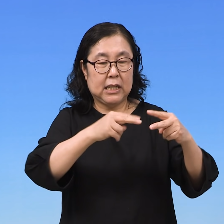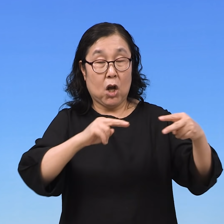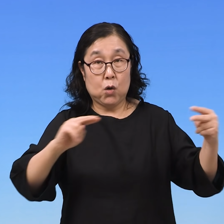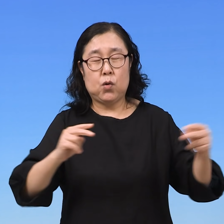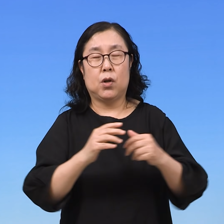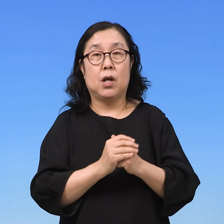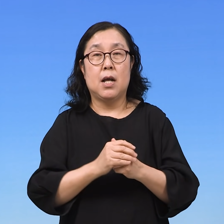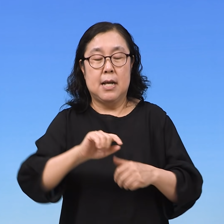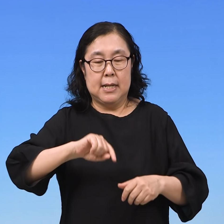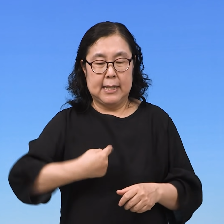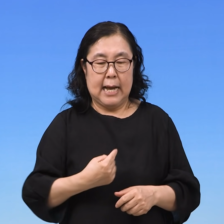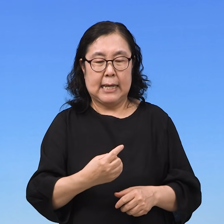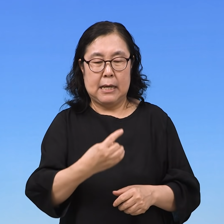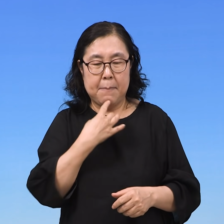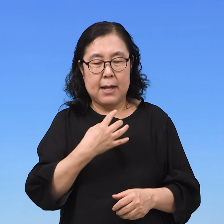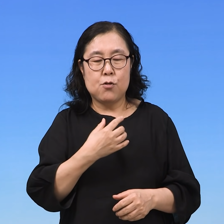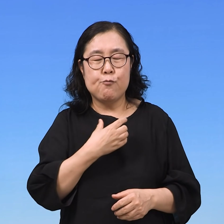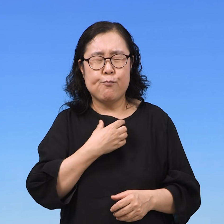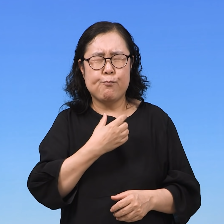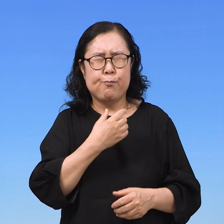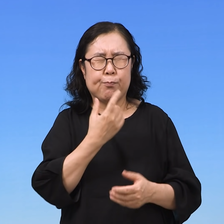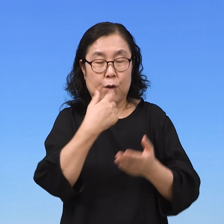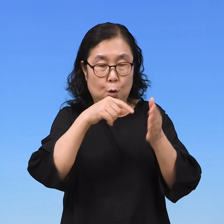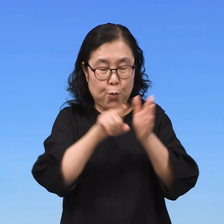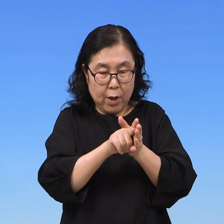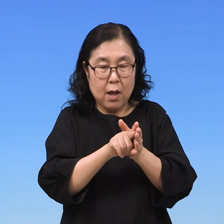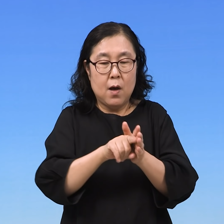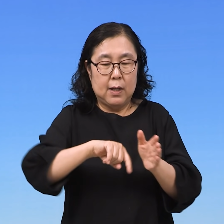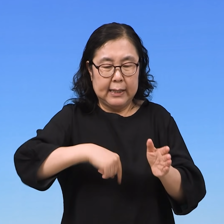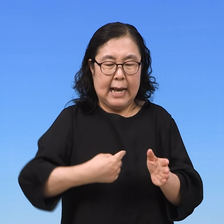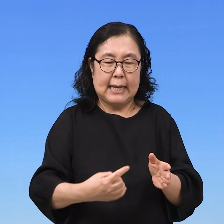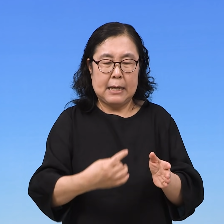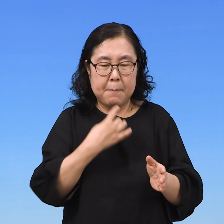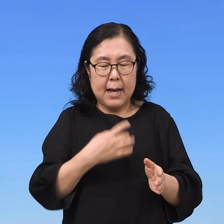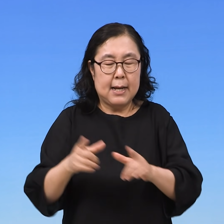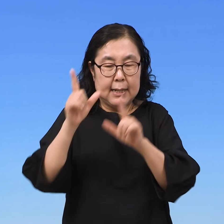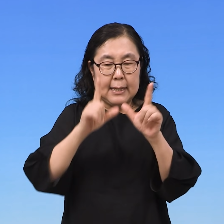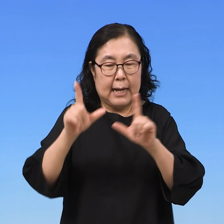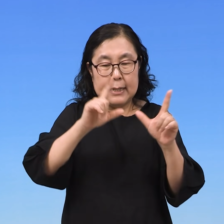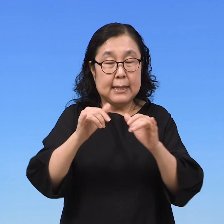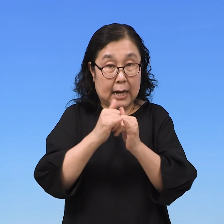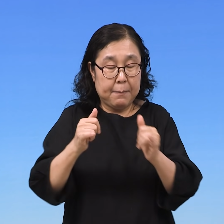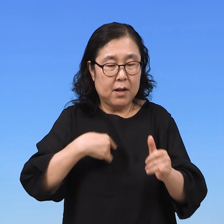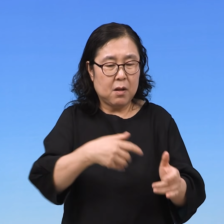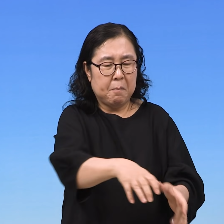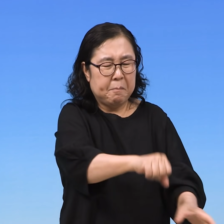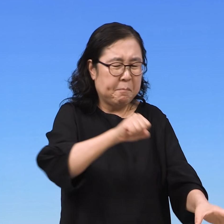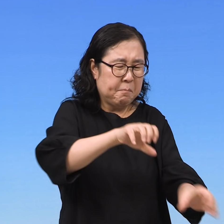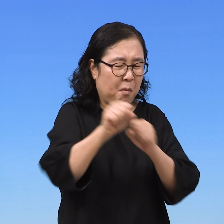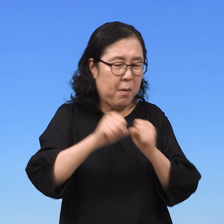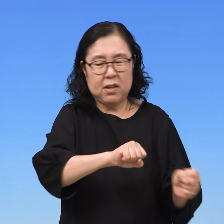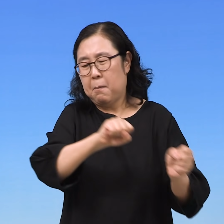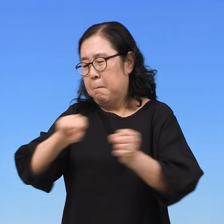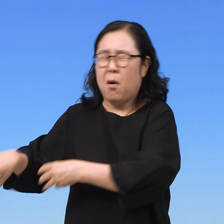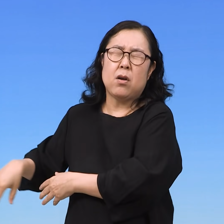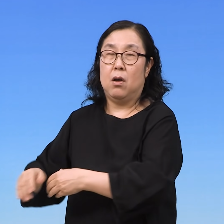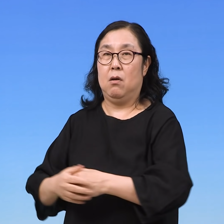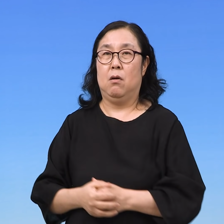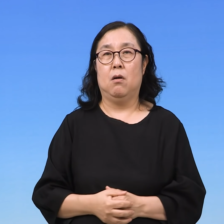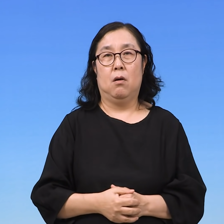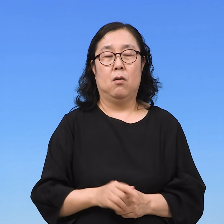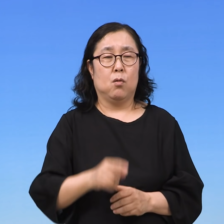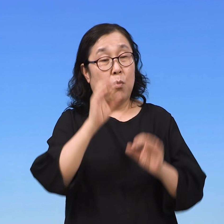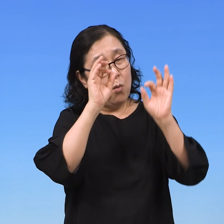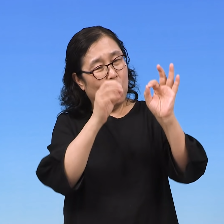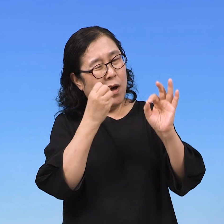이 칡넝쿨은 자기만 위하는 놈이에요. 자기만 사는 놈이에요. 그러면서 뽑아버리는 거예요. 야, 이게